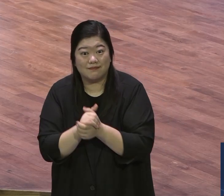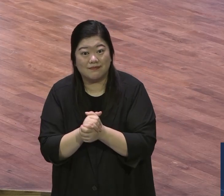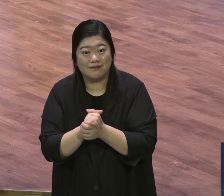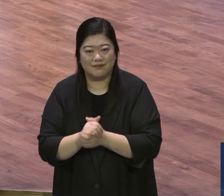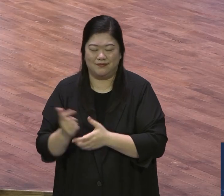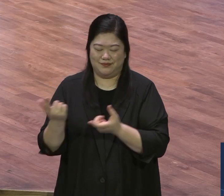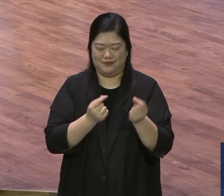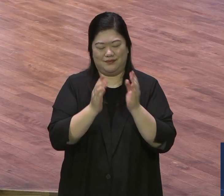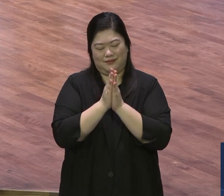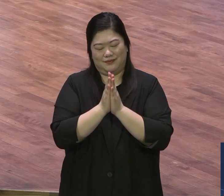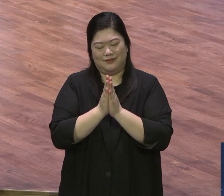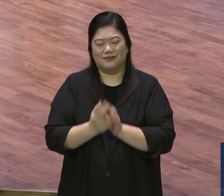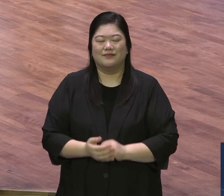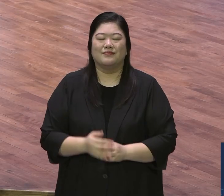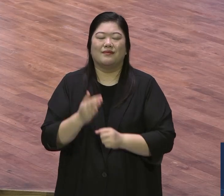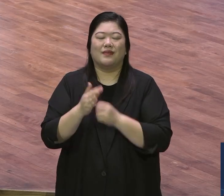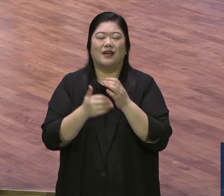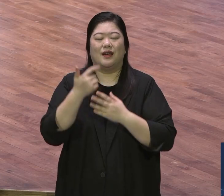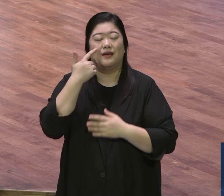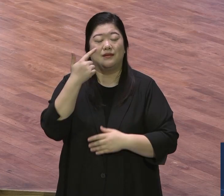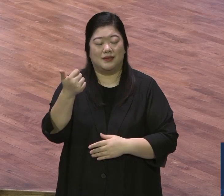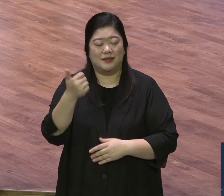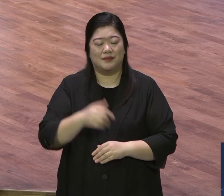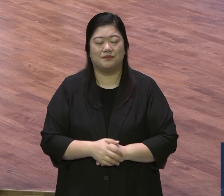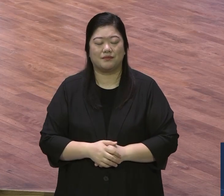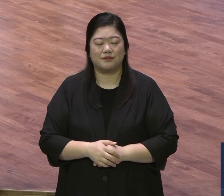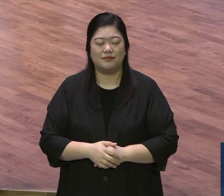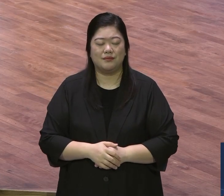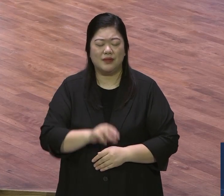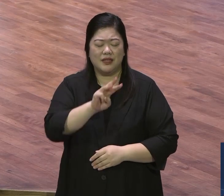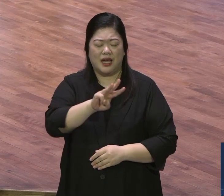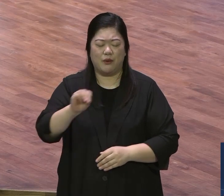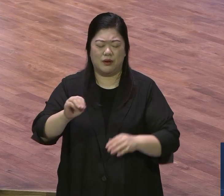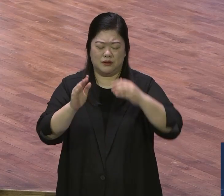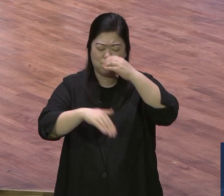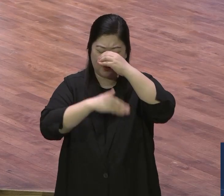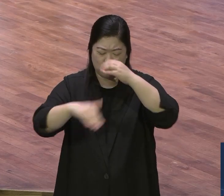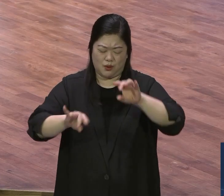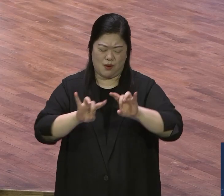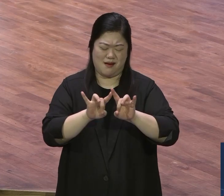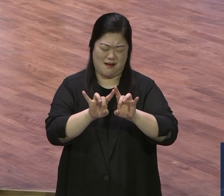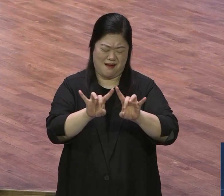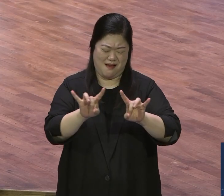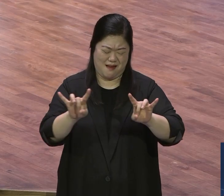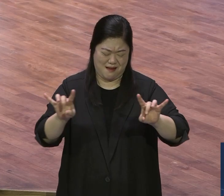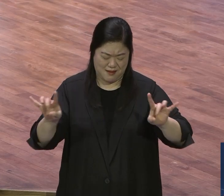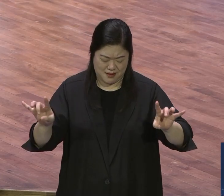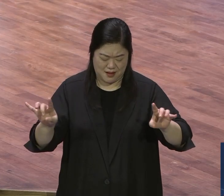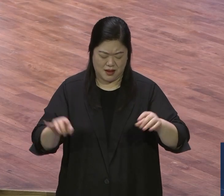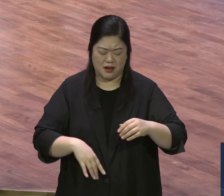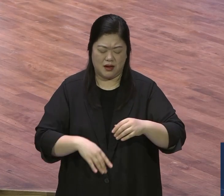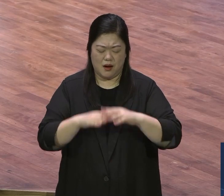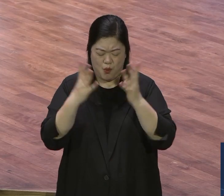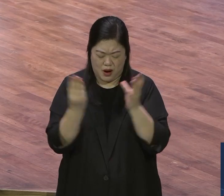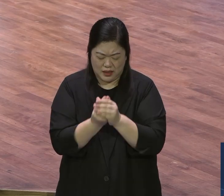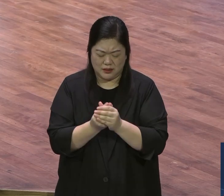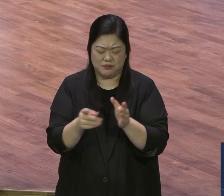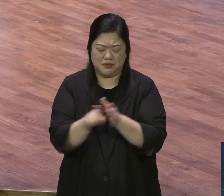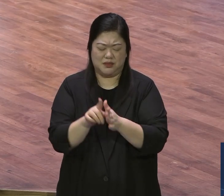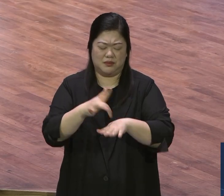아버지 하나님 우리 여운 가족들 절대 보금체질이 되게도와 주옵사사 어영부용하는